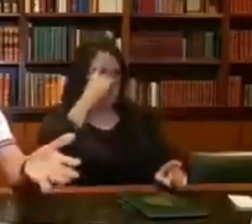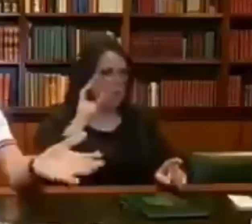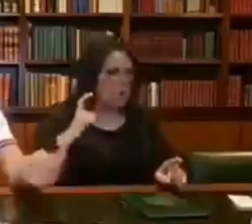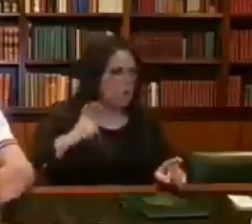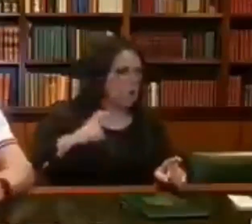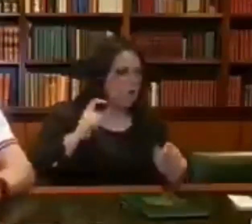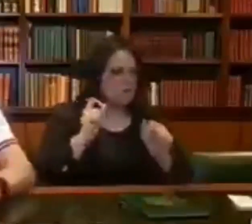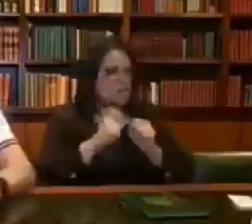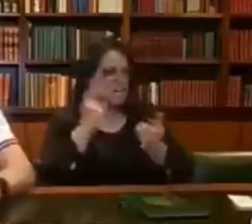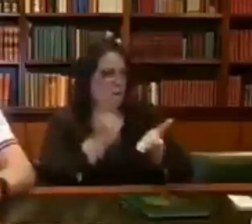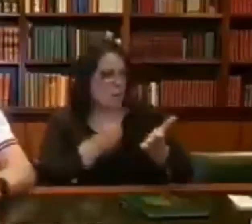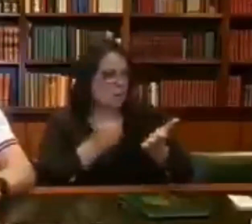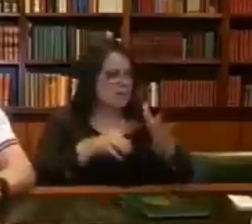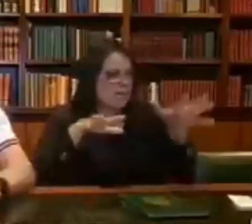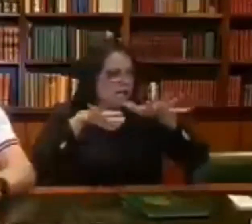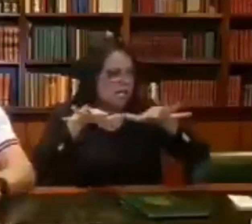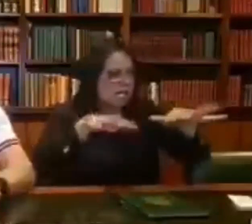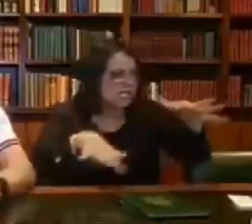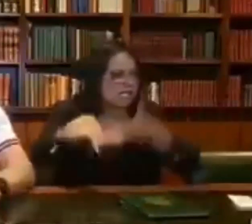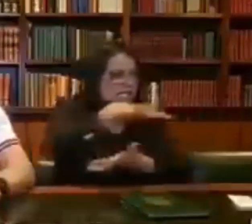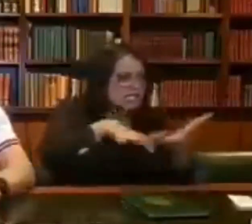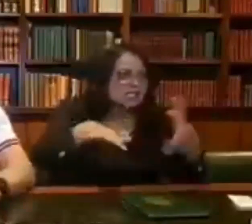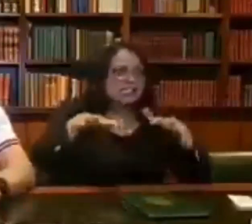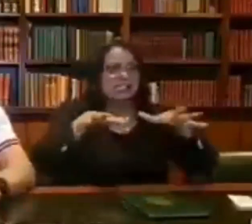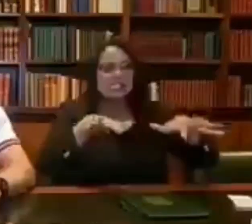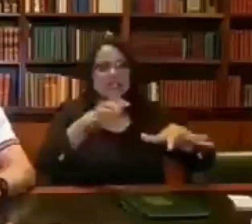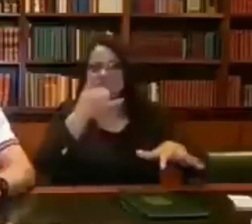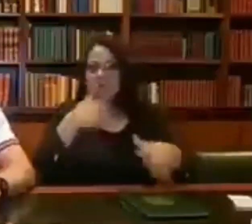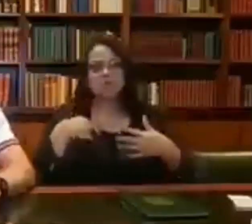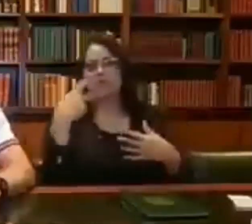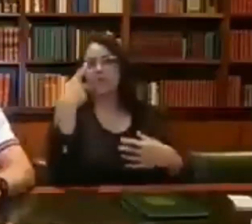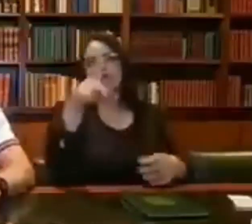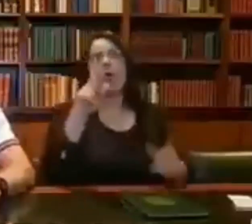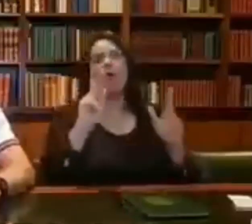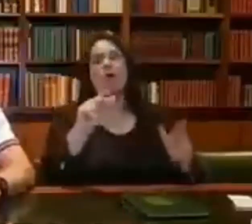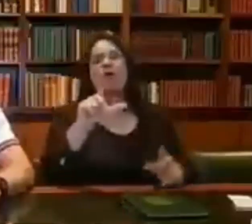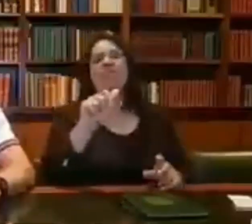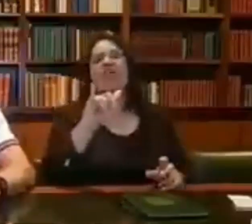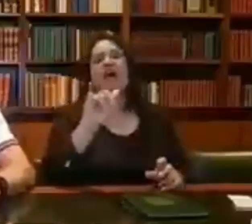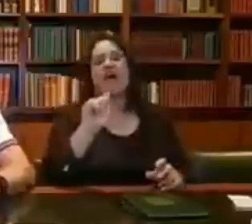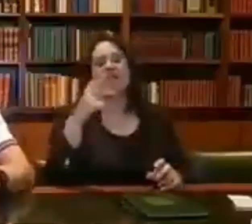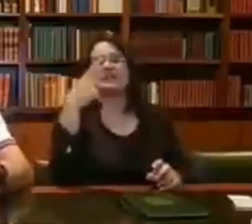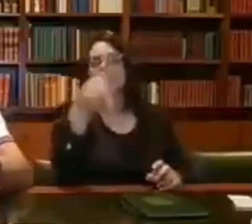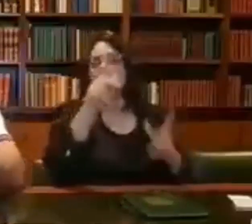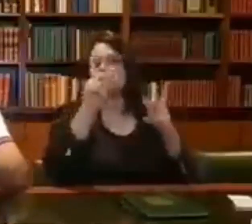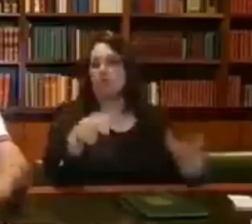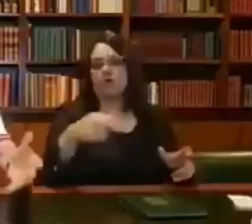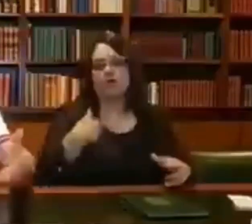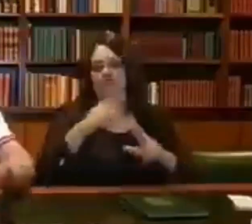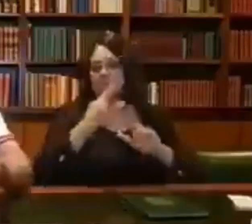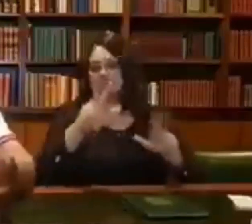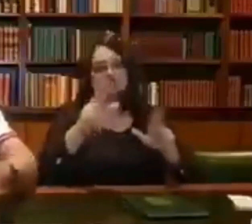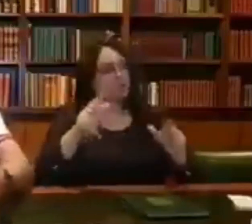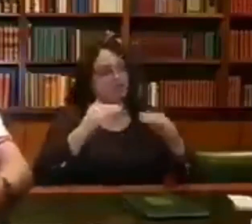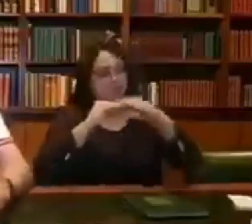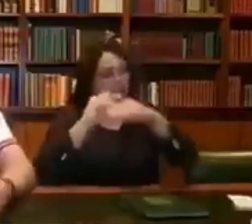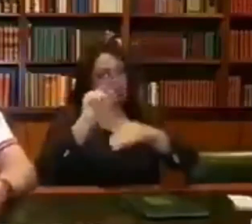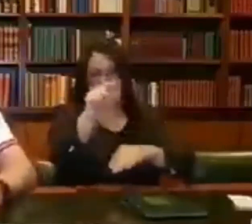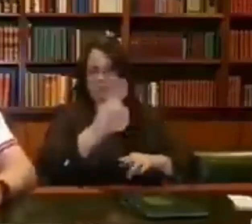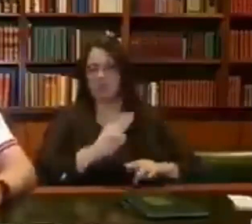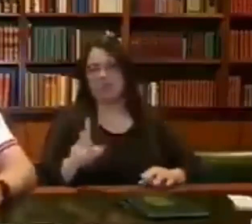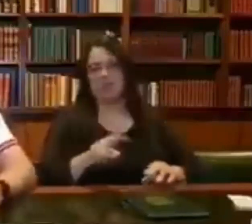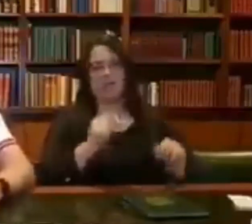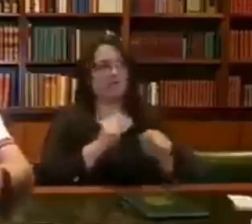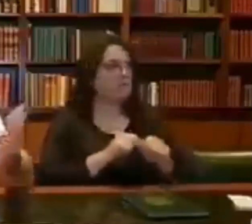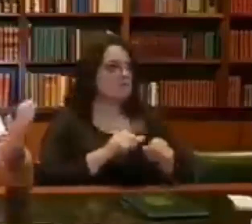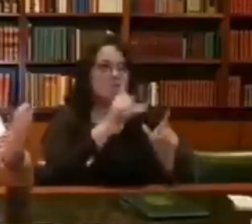que seja essa a história realmente, que eu não sou da tua laia, certo? Não sou da tua laia. Então, em